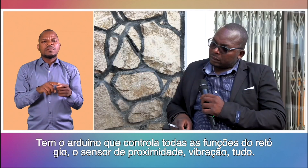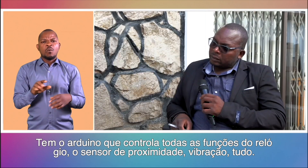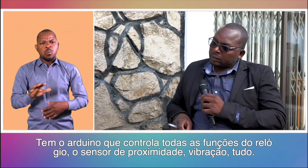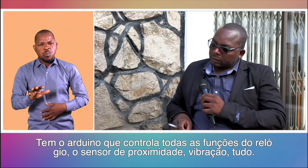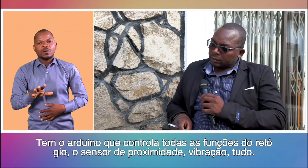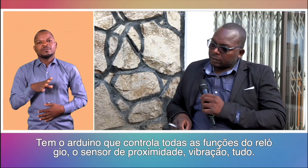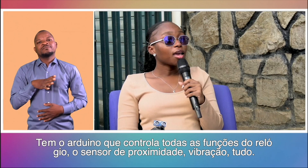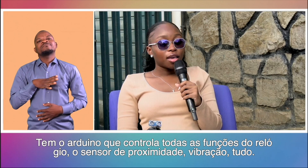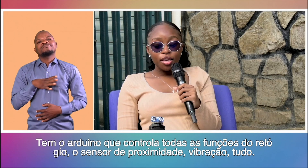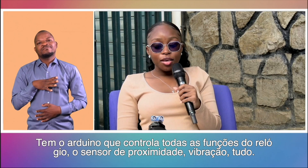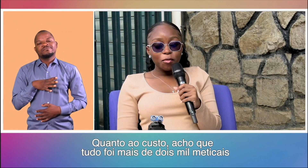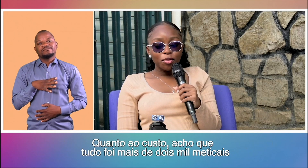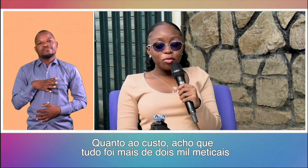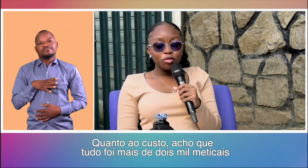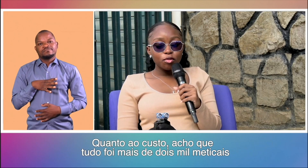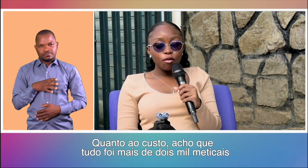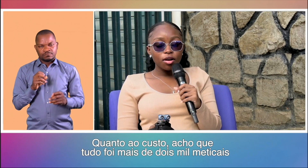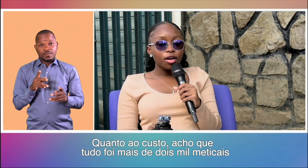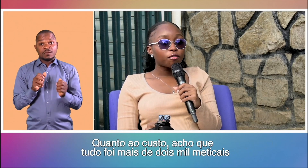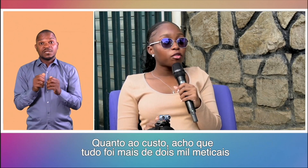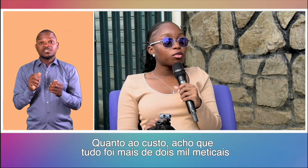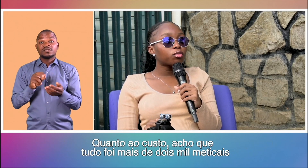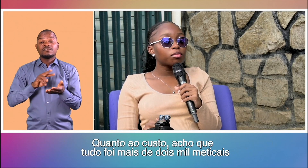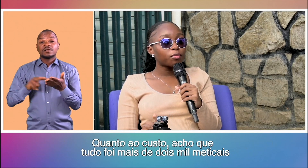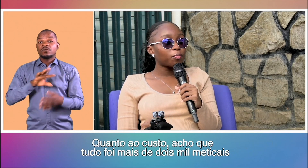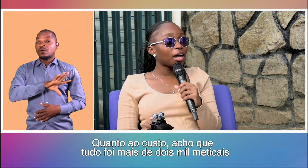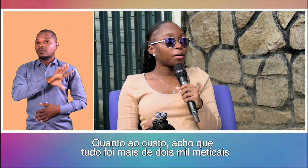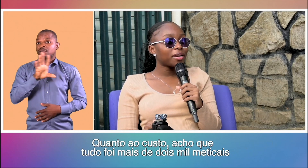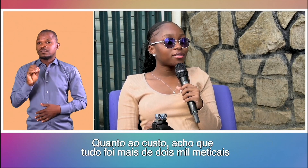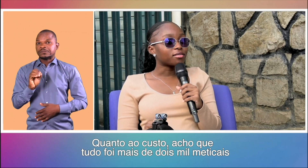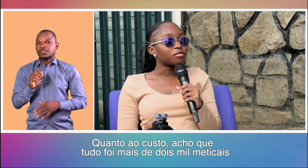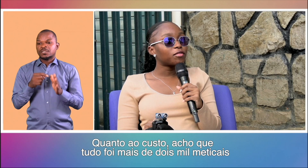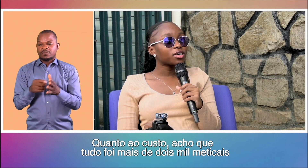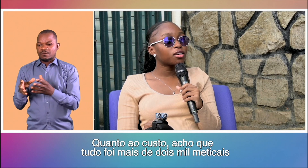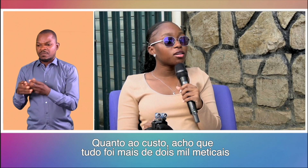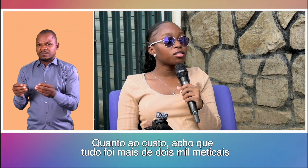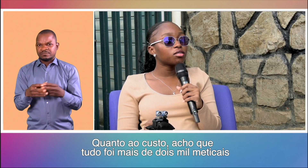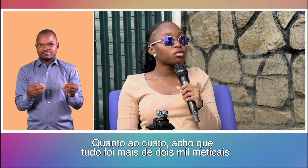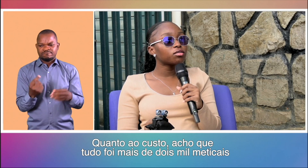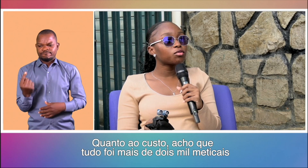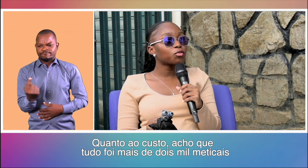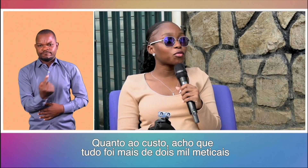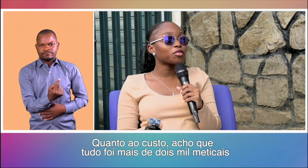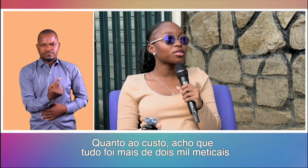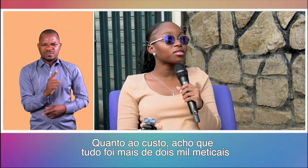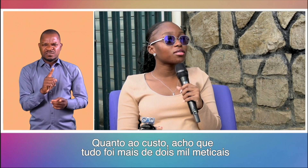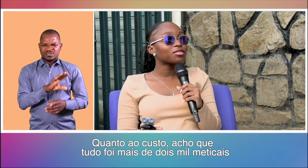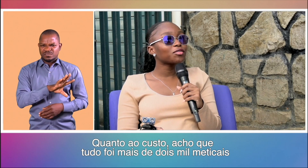tudo. E quanto custou, foram para cada peça, acho que tudo foi